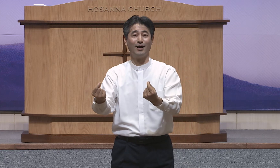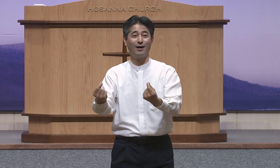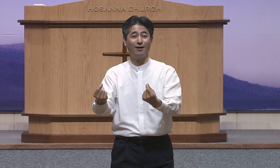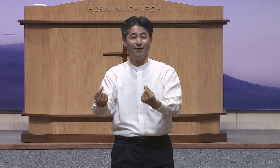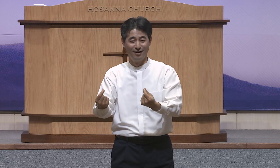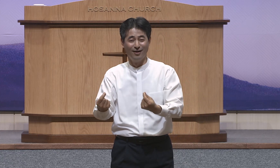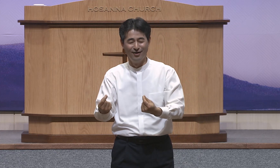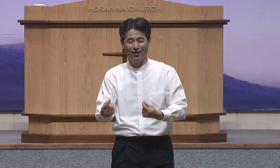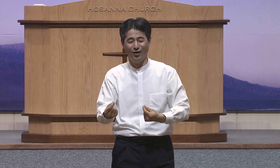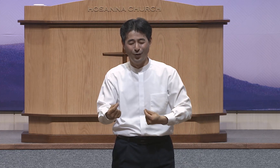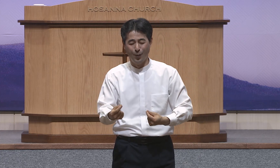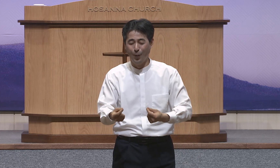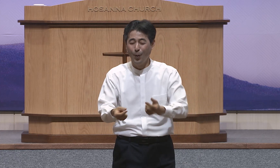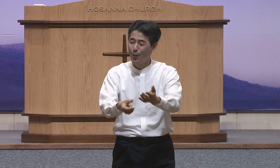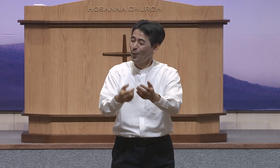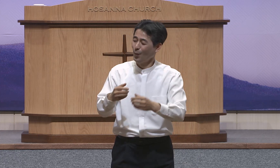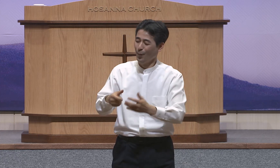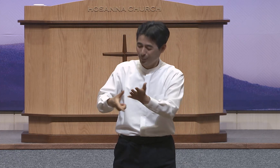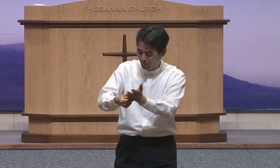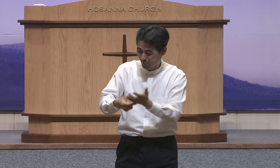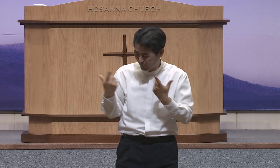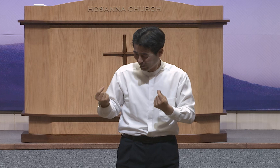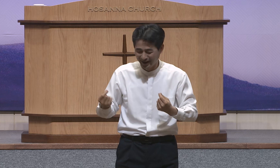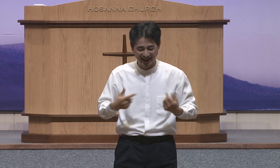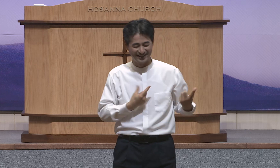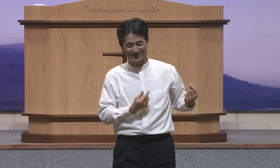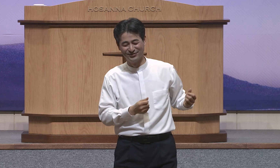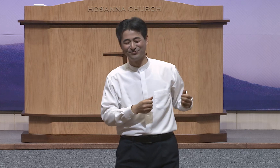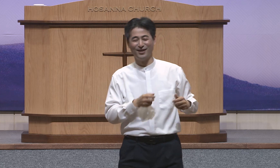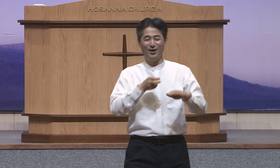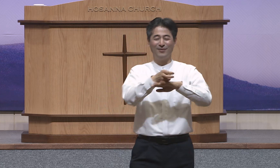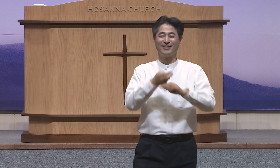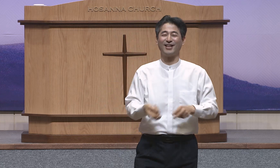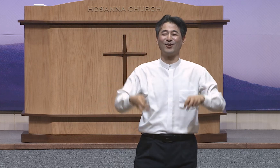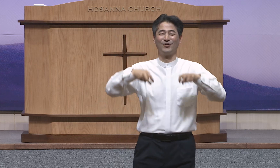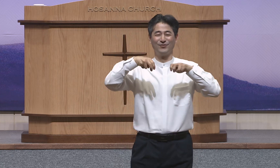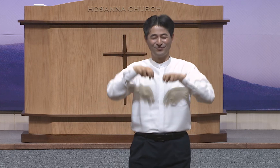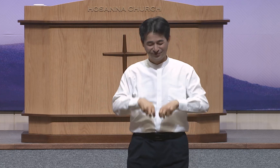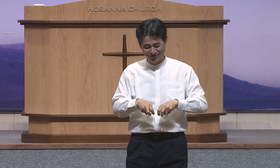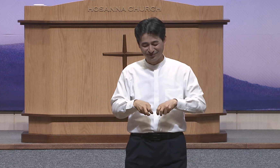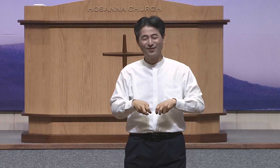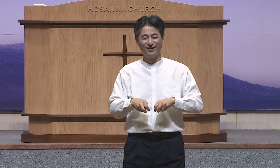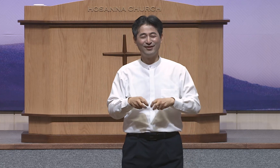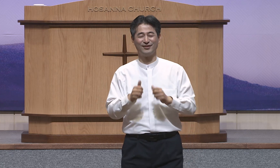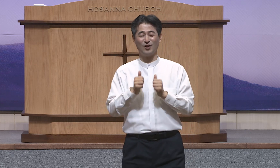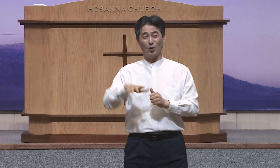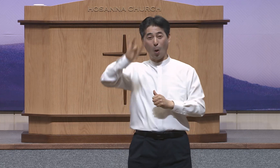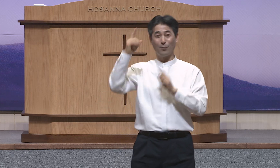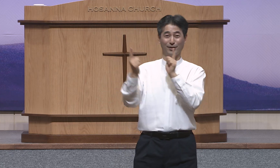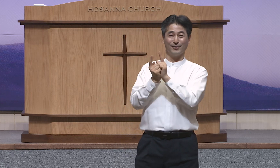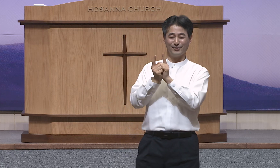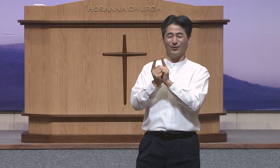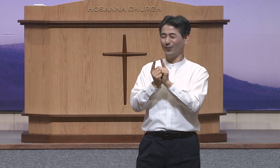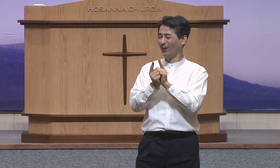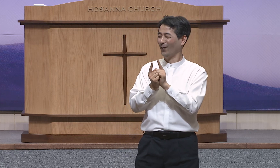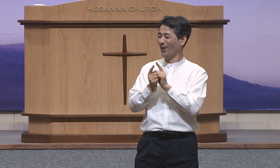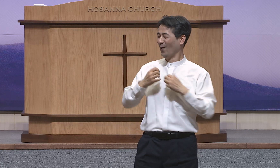똑같이 버스를 타고 가게 되었습니다. 그래서 오 감사해요 하면서 이제 버스에서 타고 처음